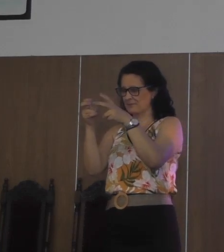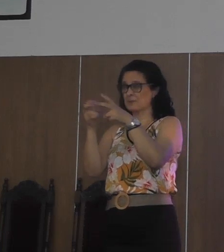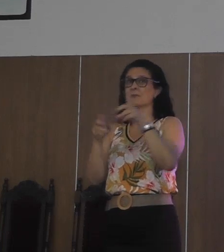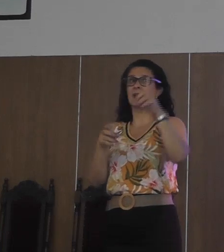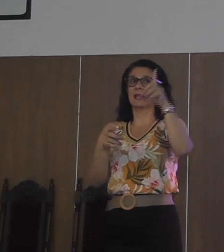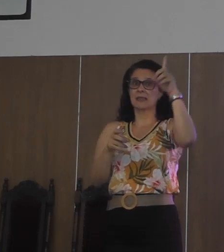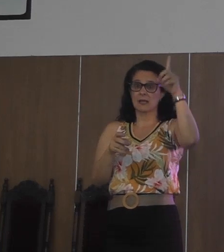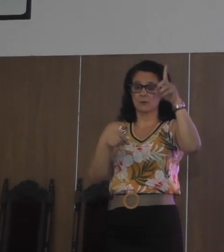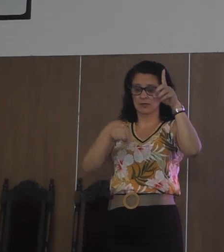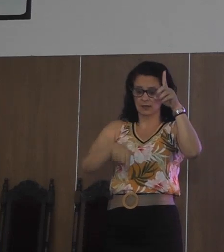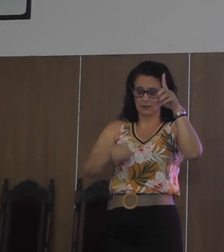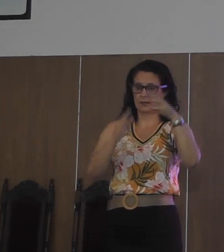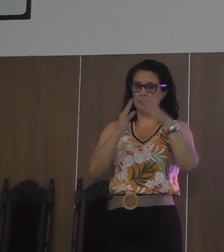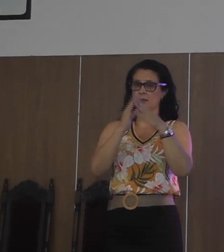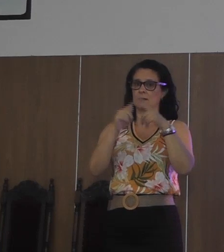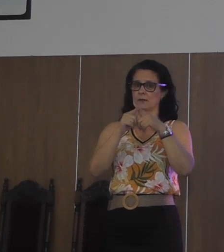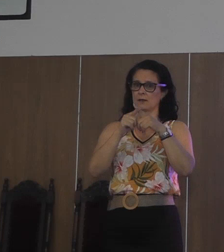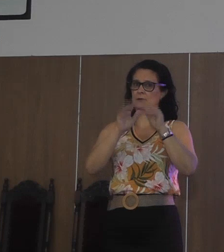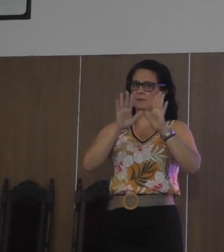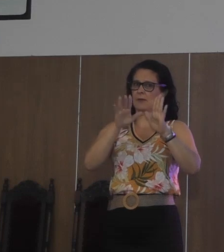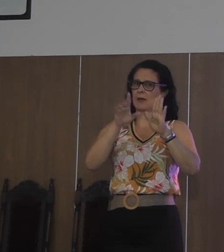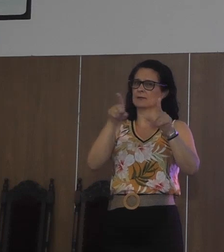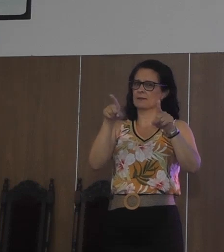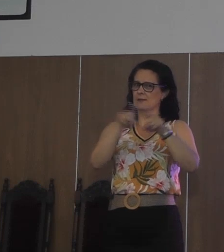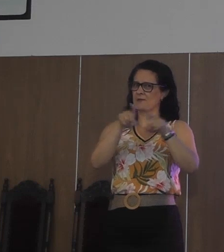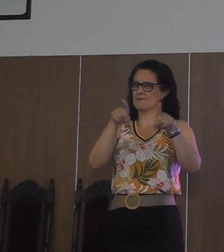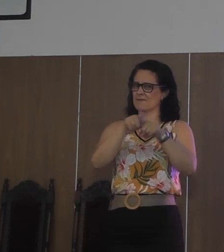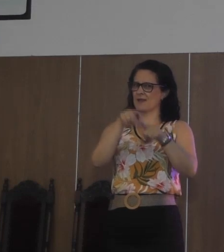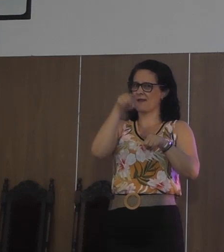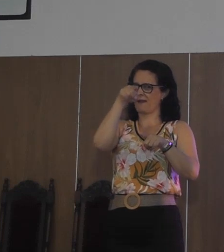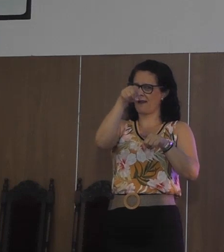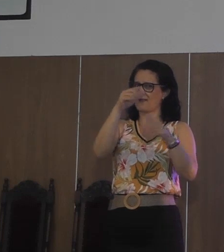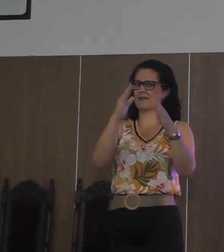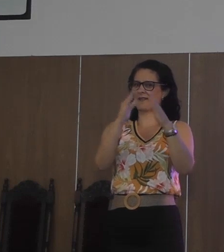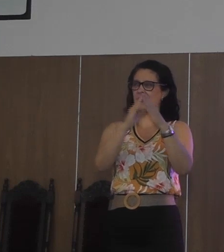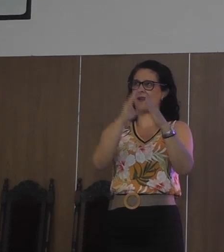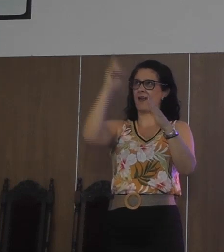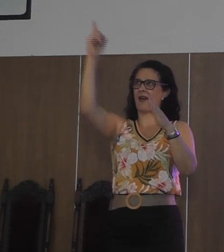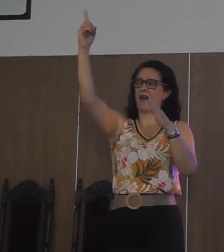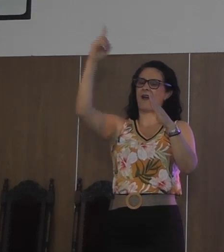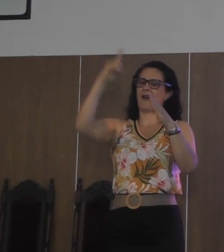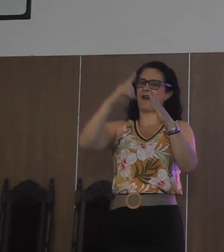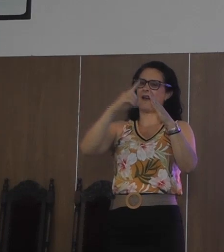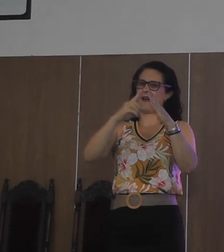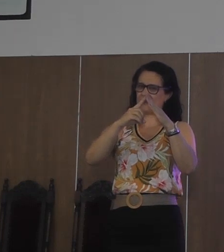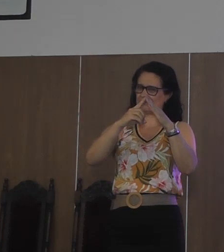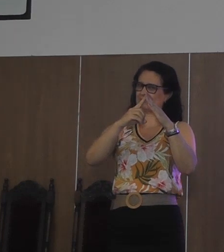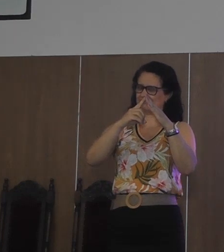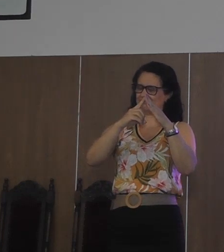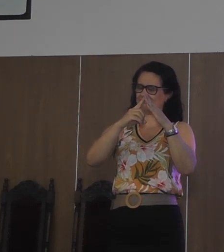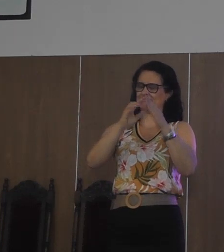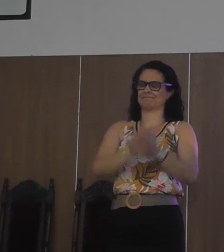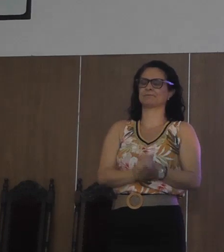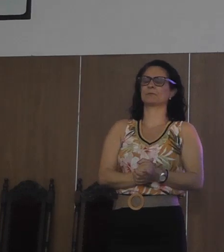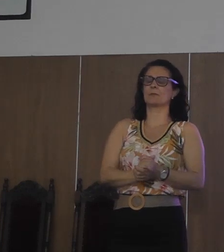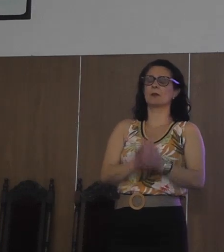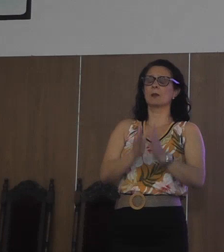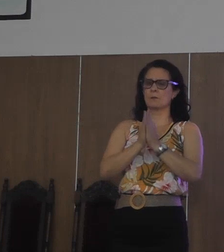de que está aí na sua sala, no seu quarto, onde você está nesse exato momento. Convidar a todos que se coloquem de